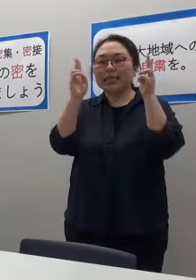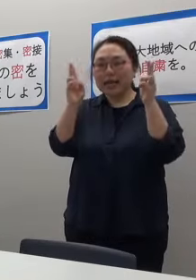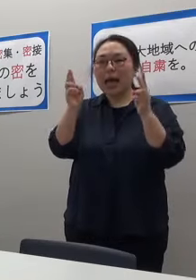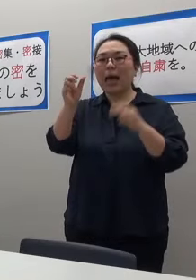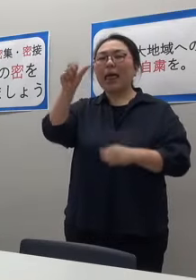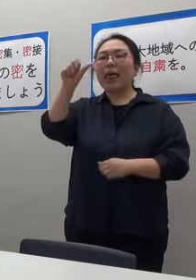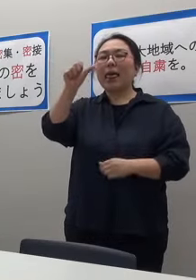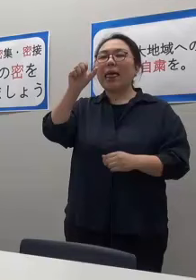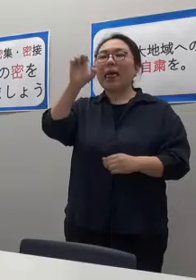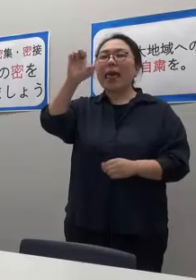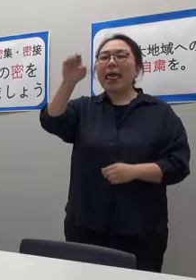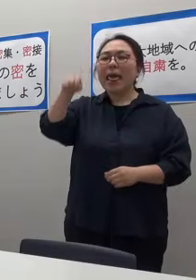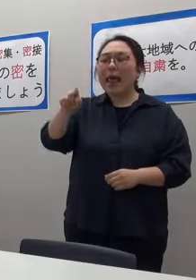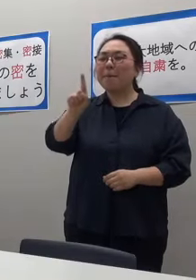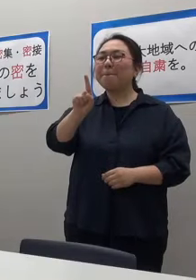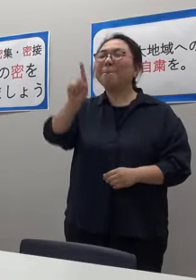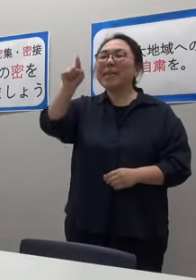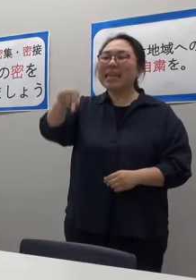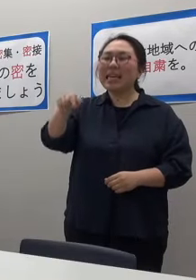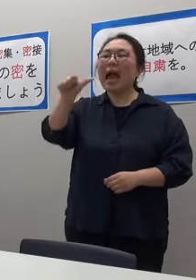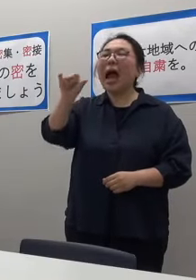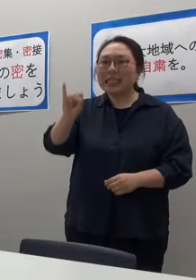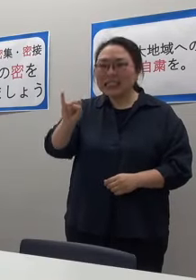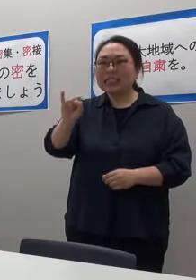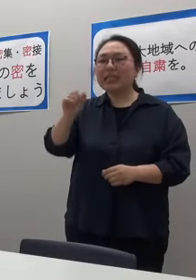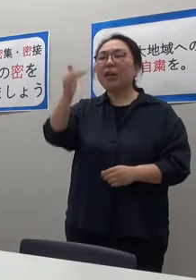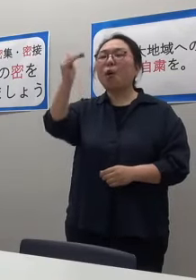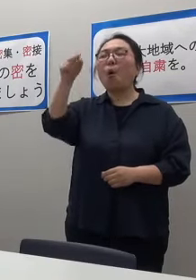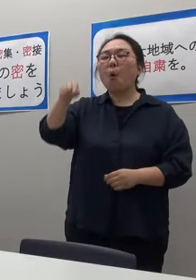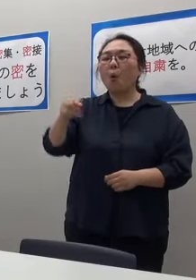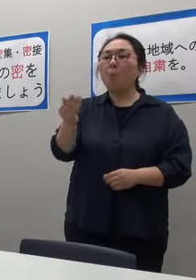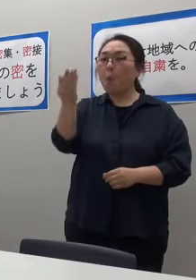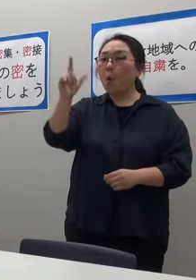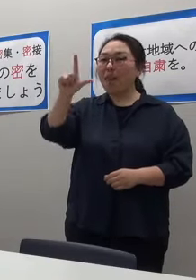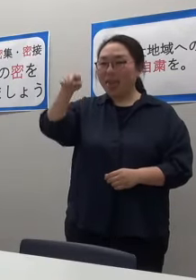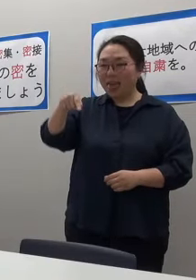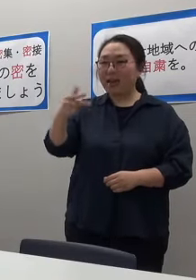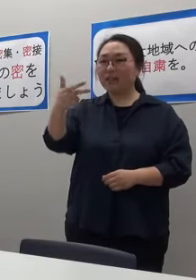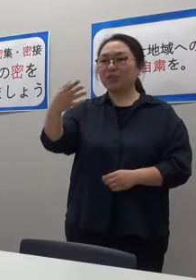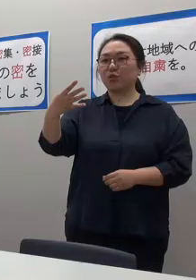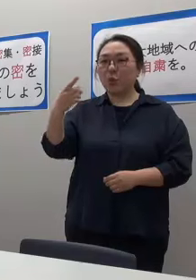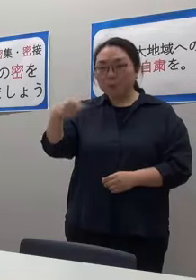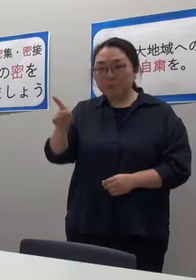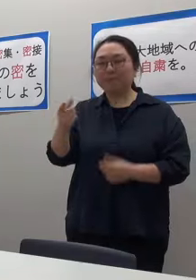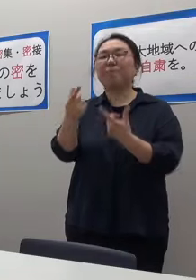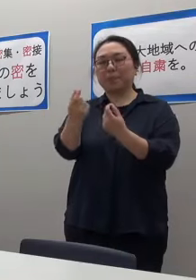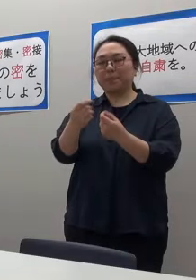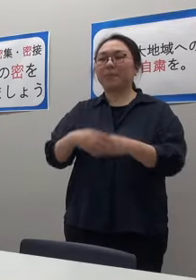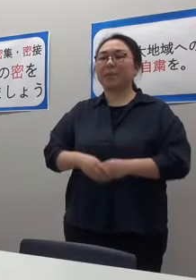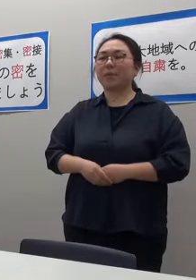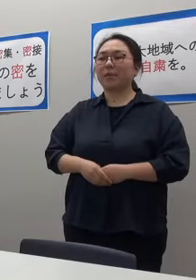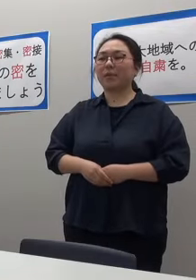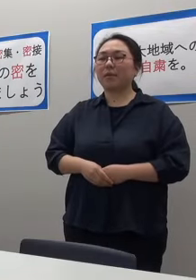で、岩手工場にはこの4月で例えば移動してきたとか人事合理みたいなのがあ